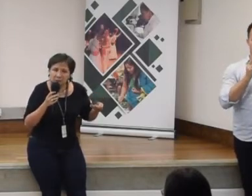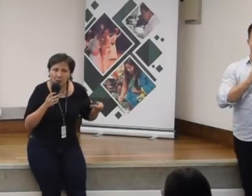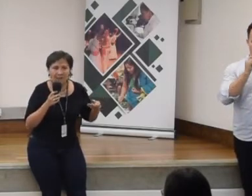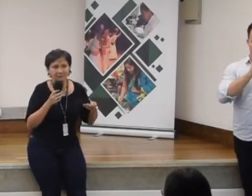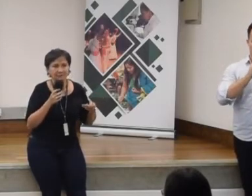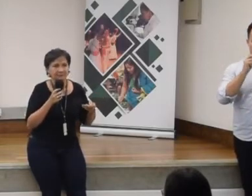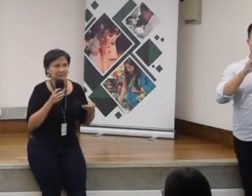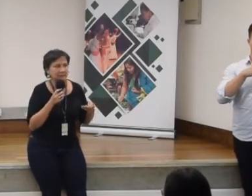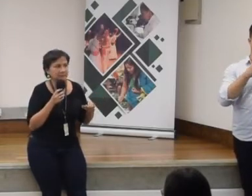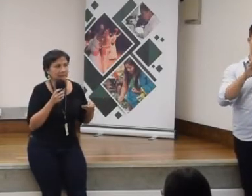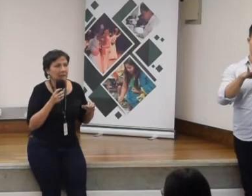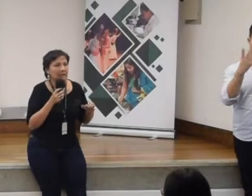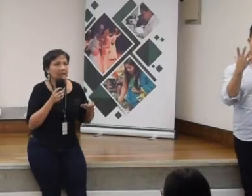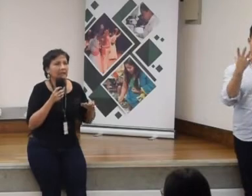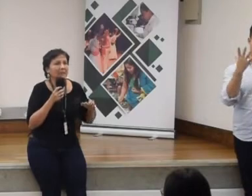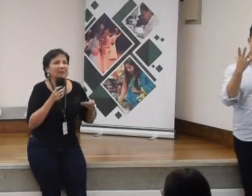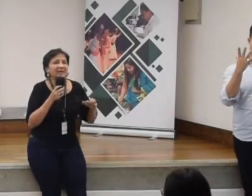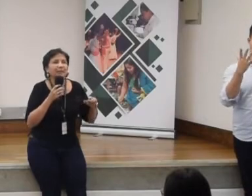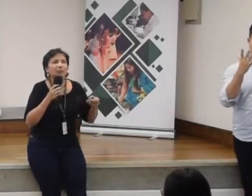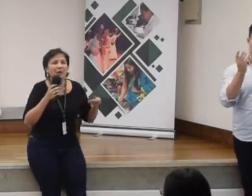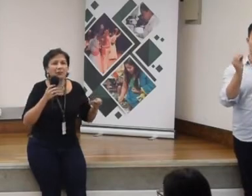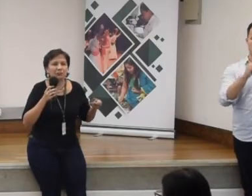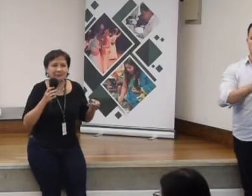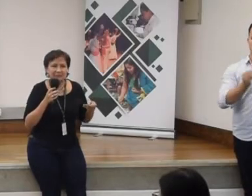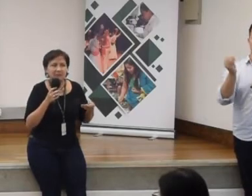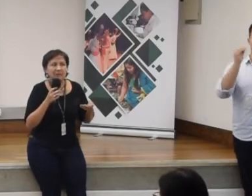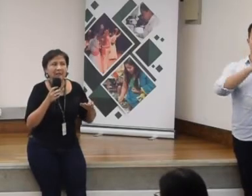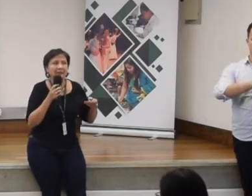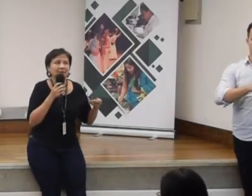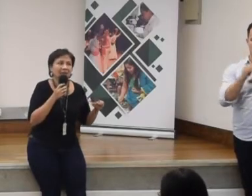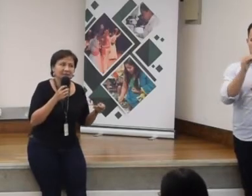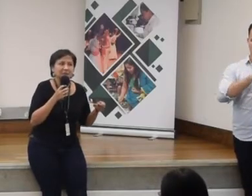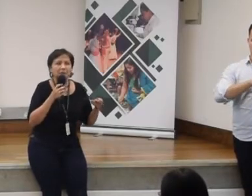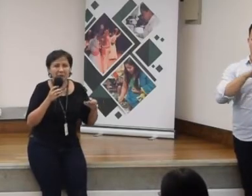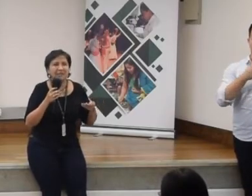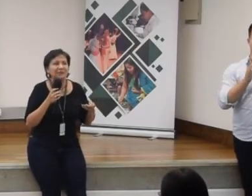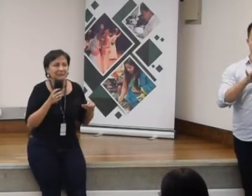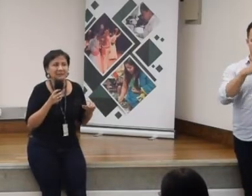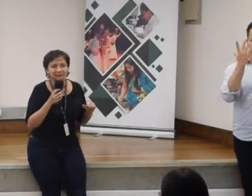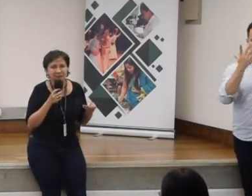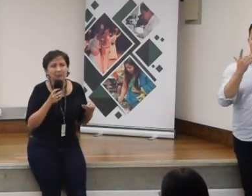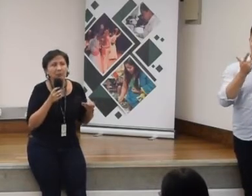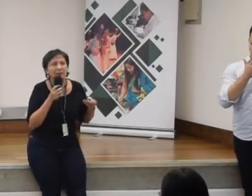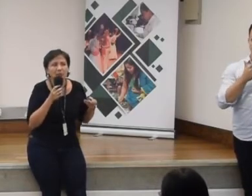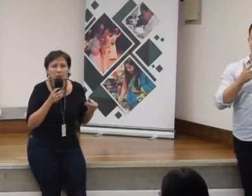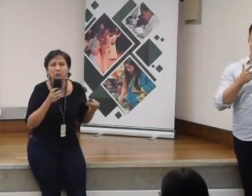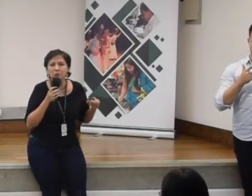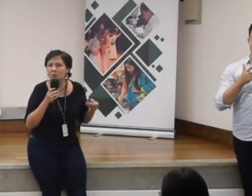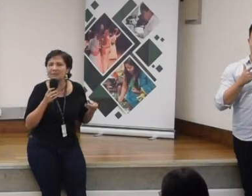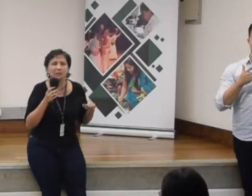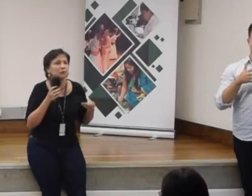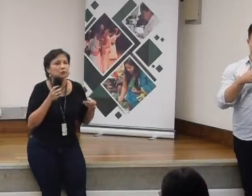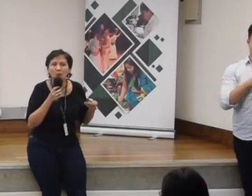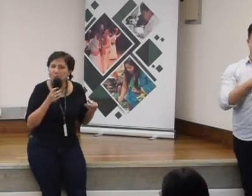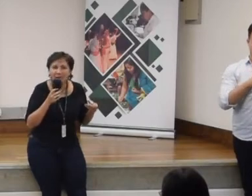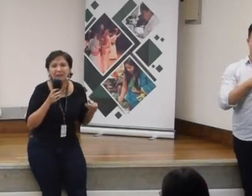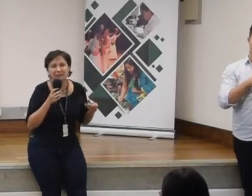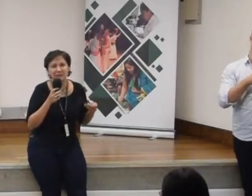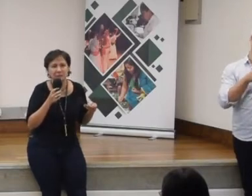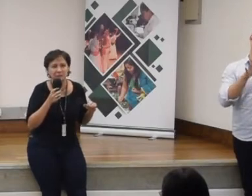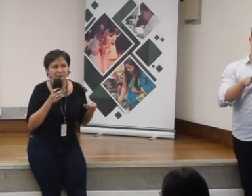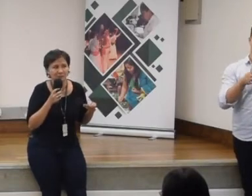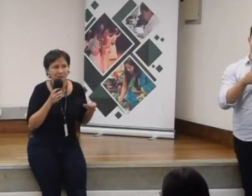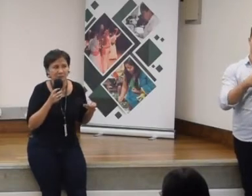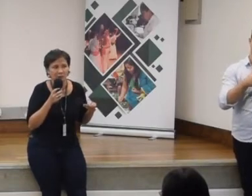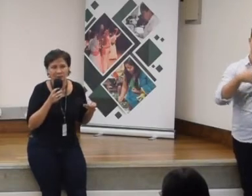comunidad virtual, ¿sí? Para que podamos participar asincrónicamente también, porque muchos compañeros no pueden